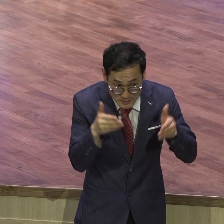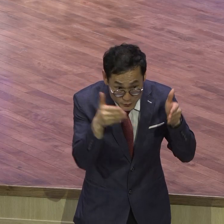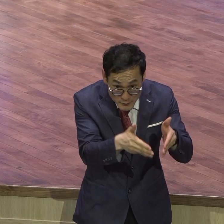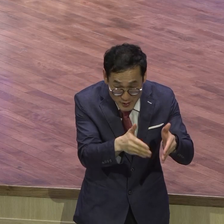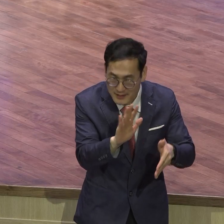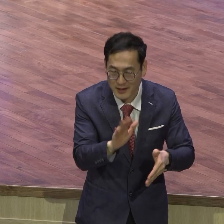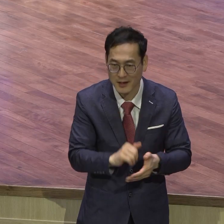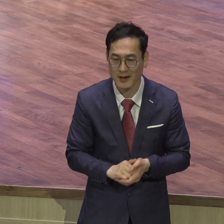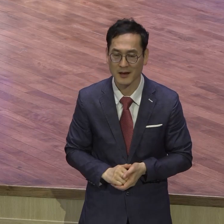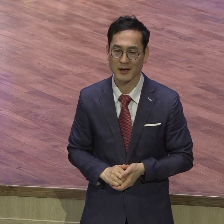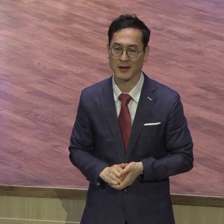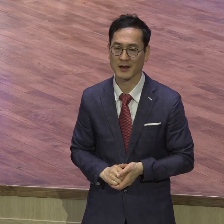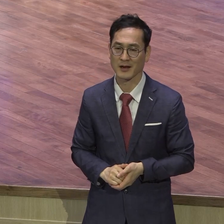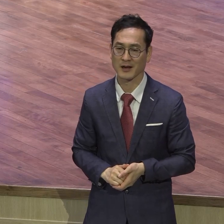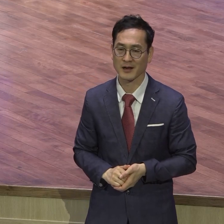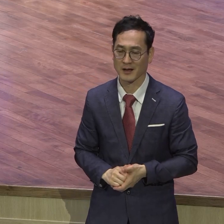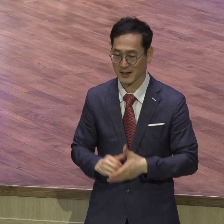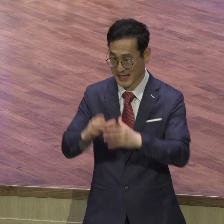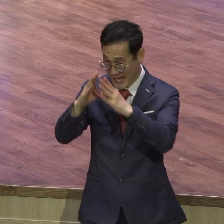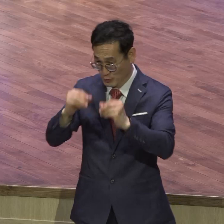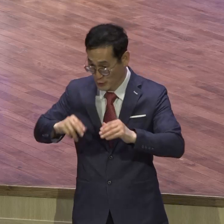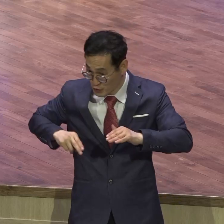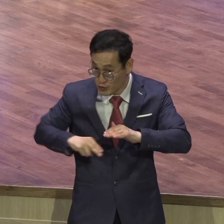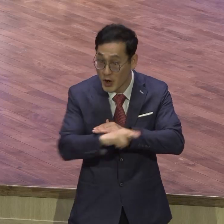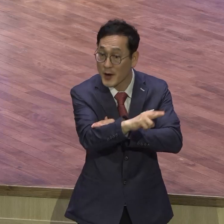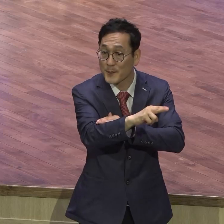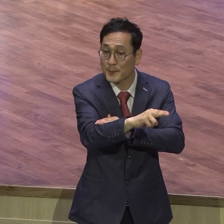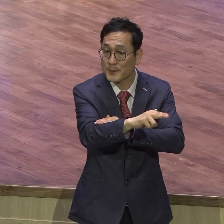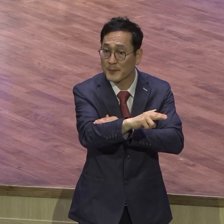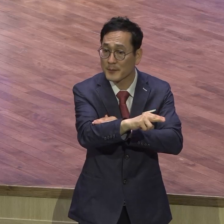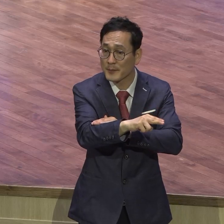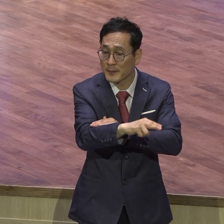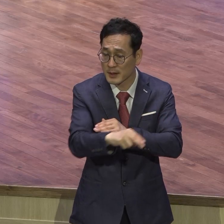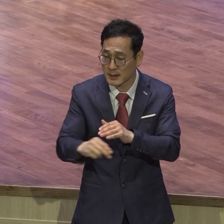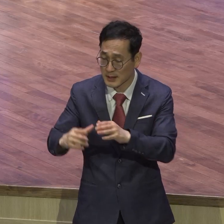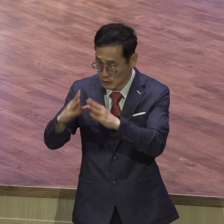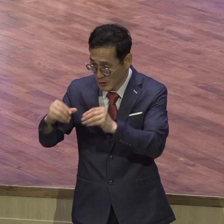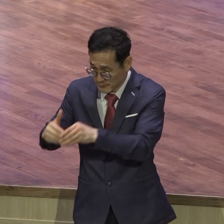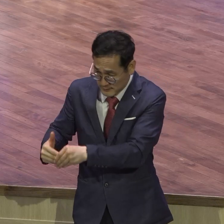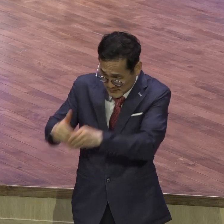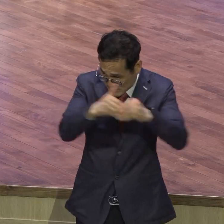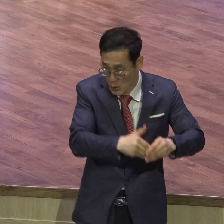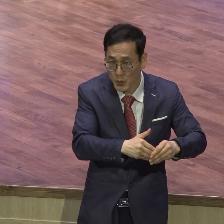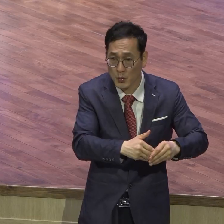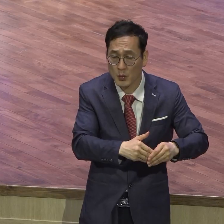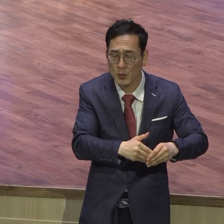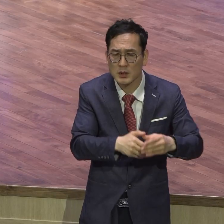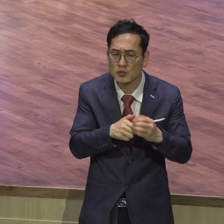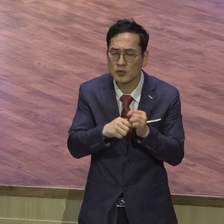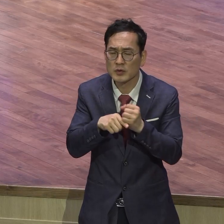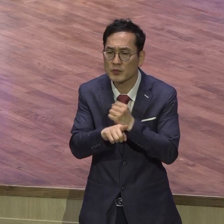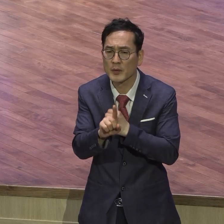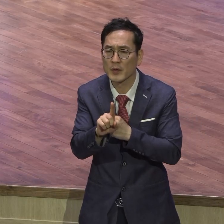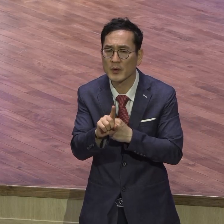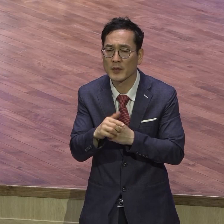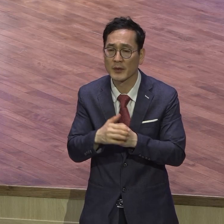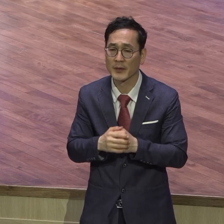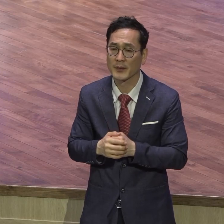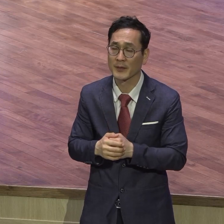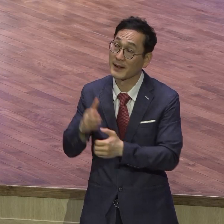뭐 그렇게 주례국 하는 거지 그게 다입니까 주례국을 왜 주례국을 시켰냐 말이에요 이 주례국의 핵심은 하나님께서